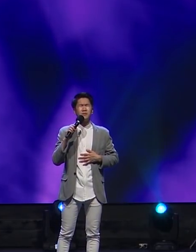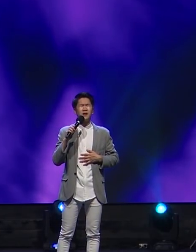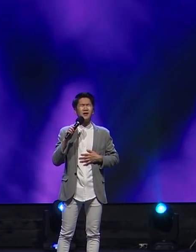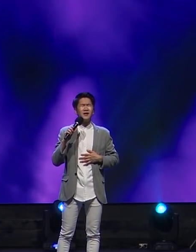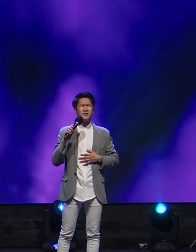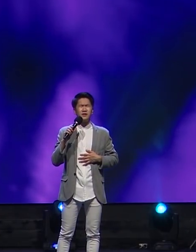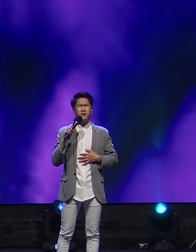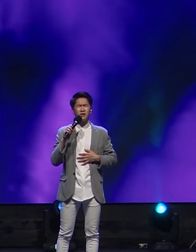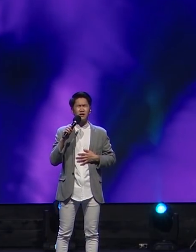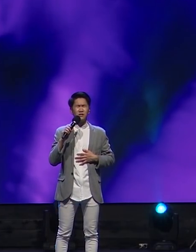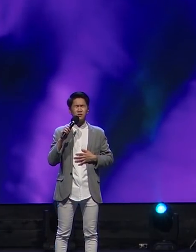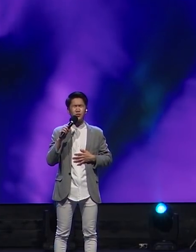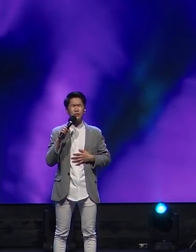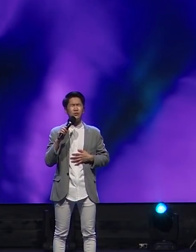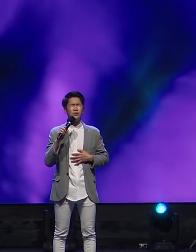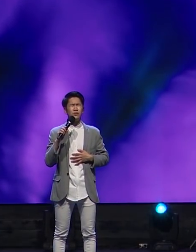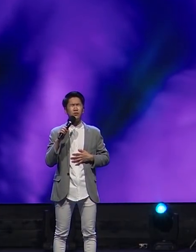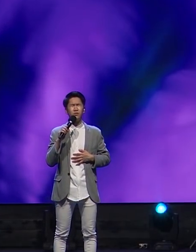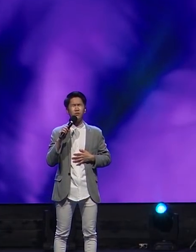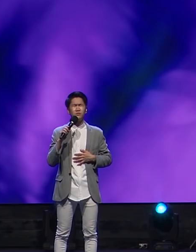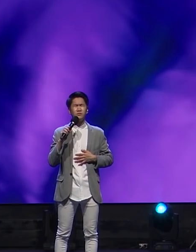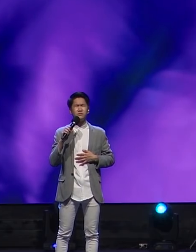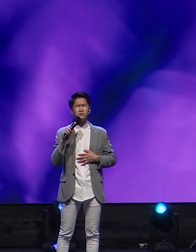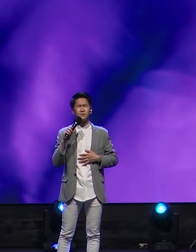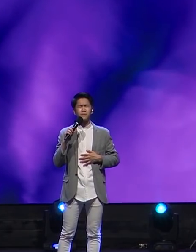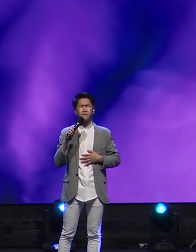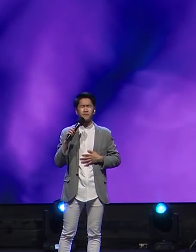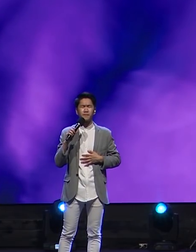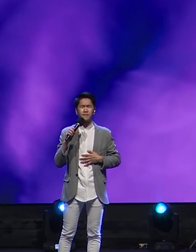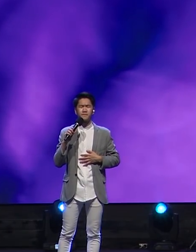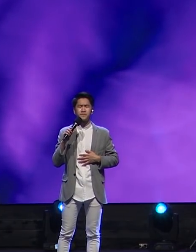kau temani aku.